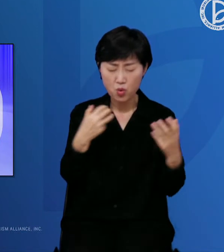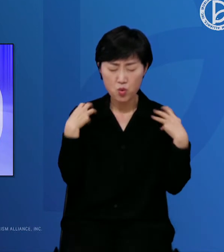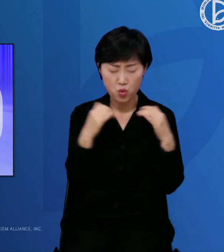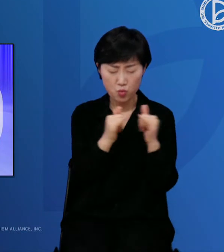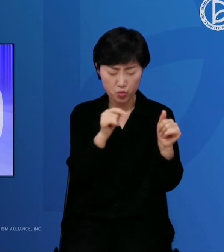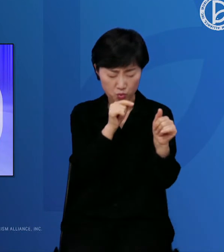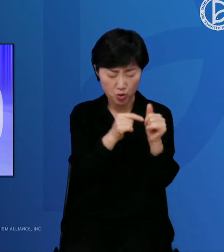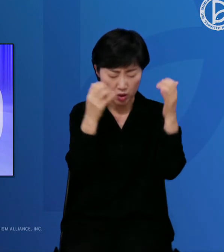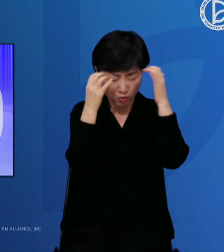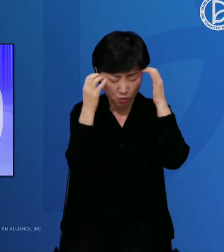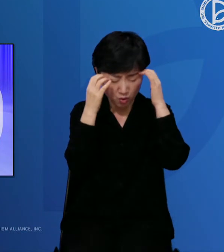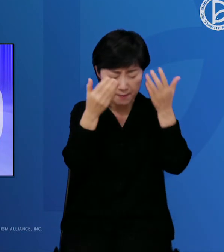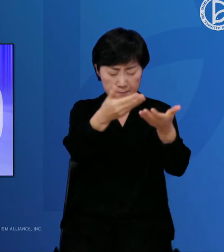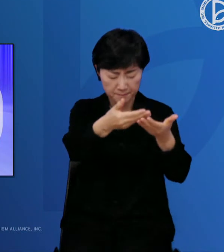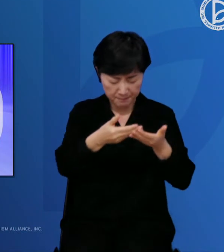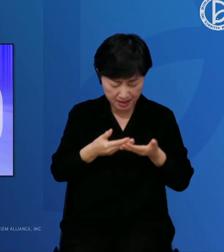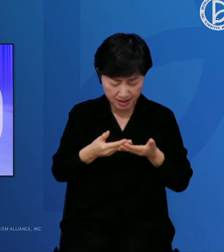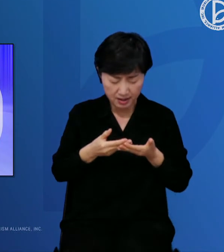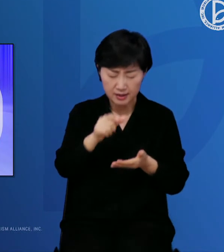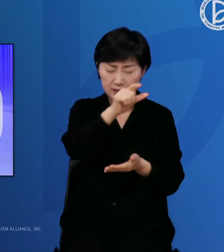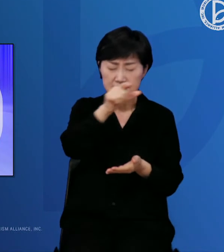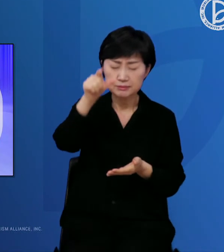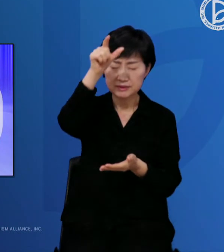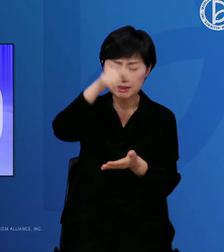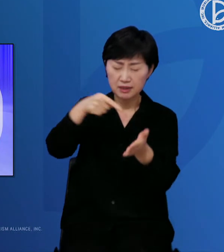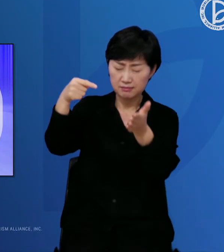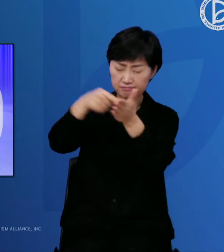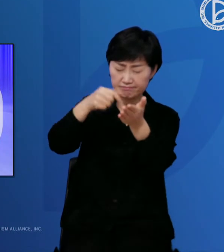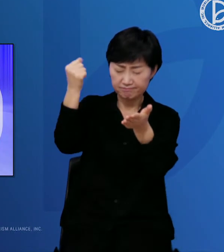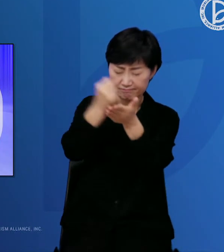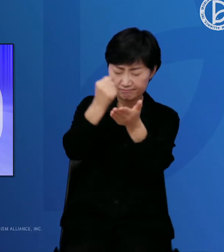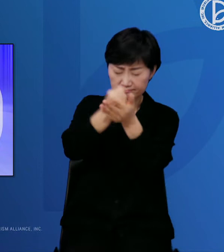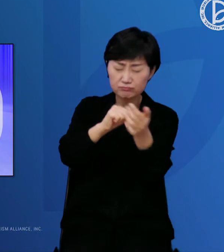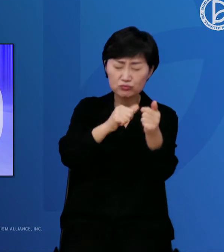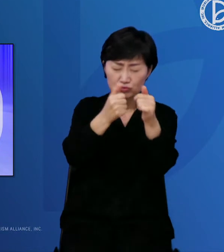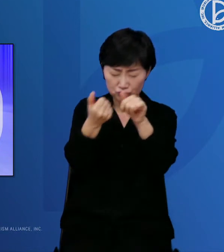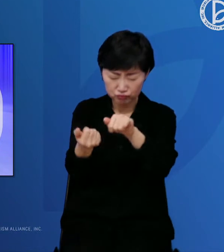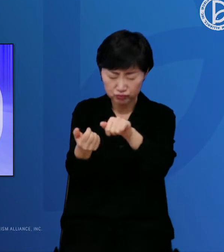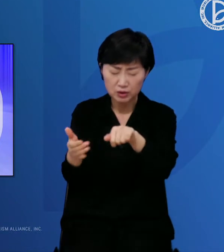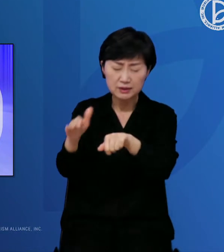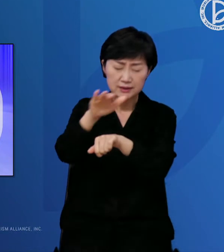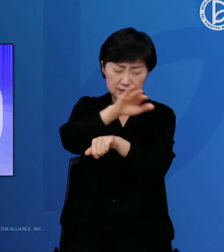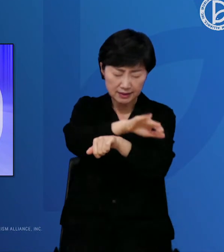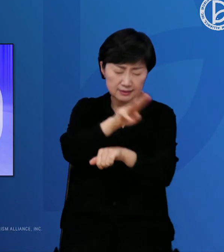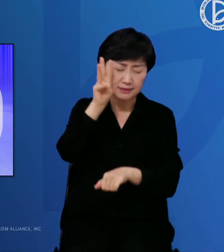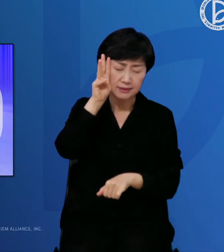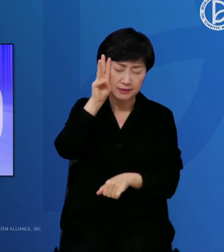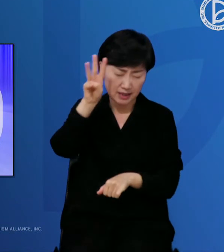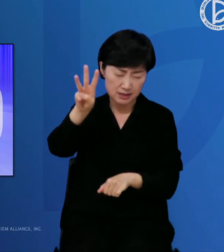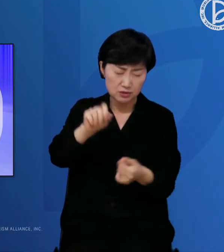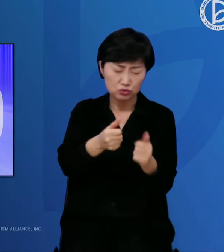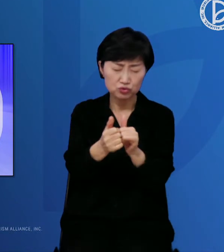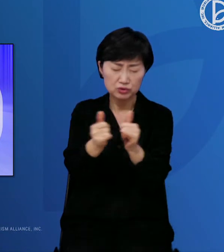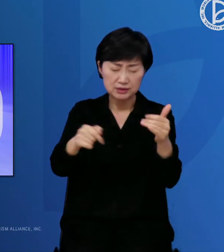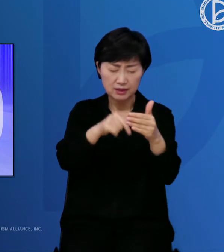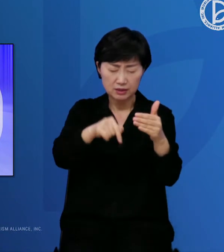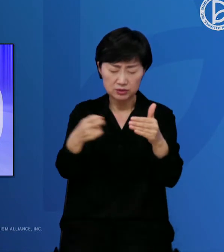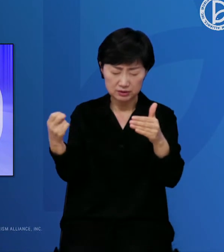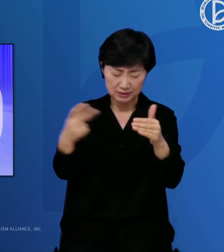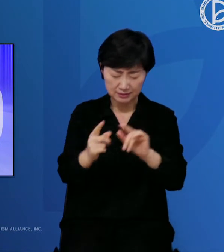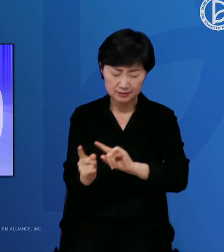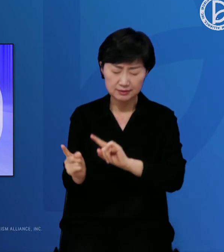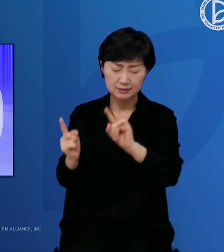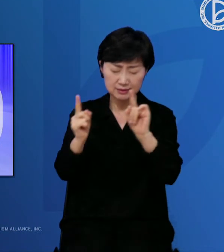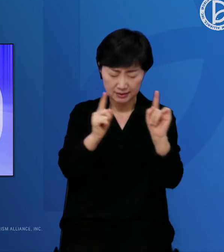나시고 본디오 빌라도에게 고난을 받으사 십자가에 못 박혀 죽으시고 장사한 지 사흘 만에 죽은